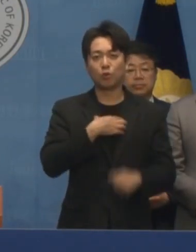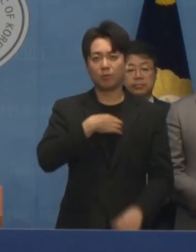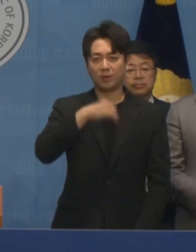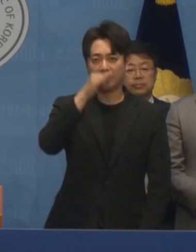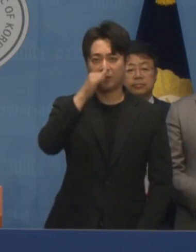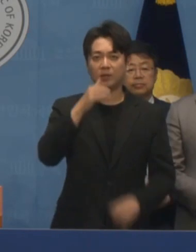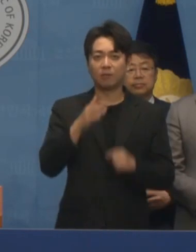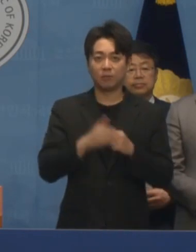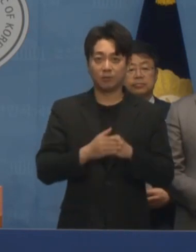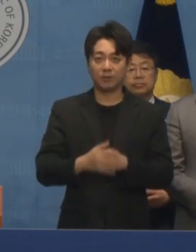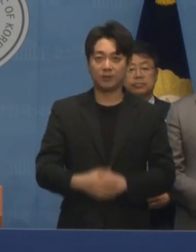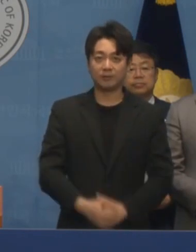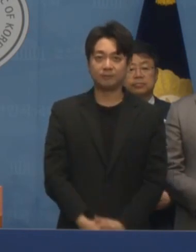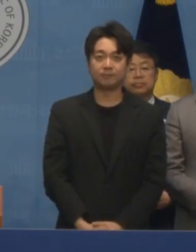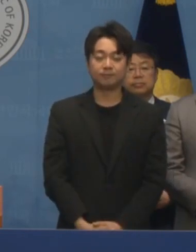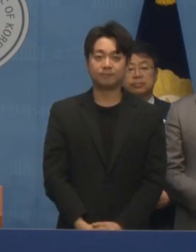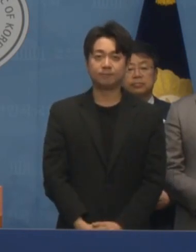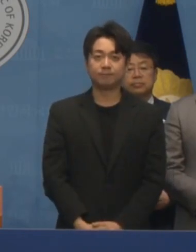다시는